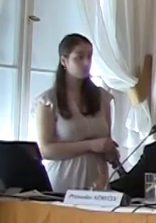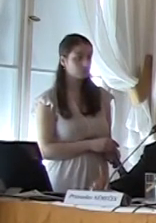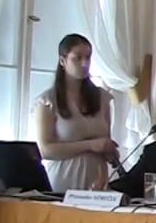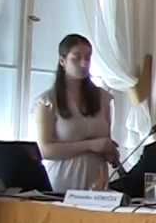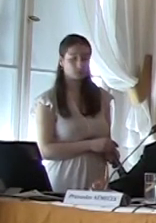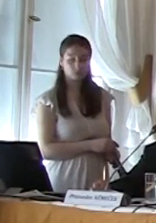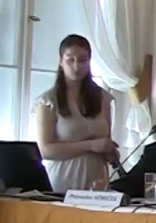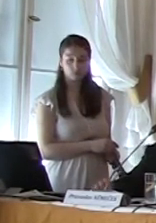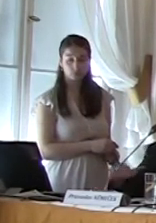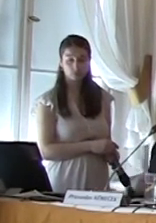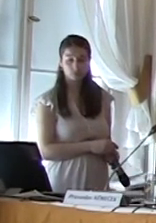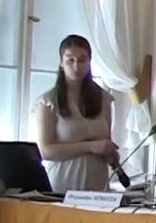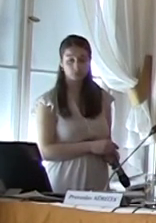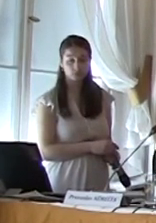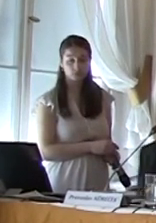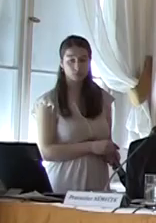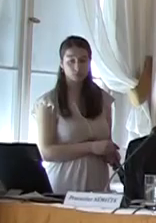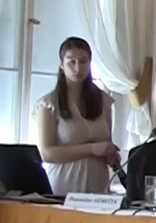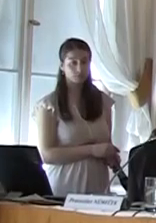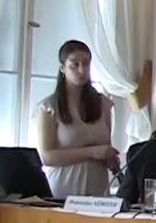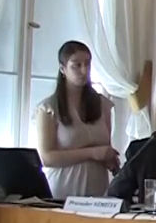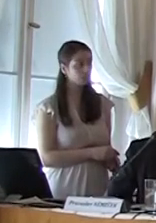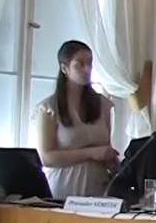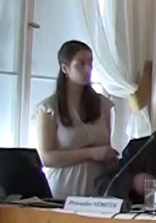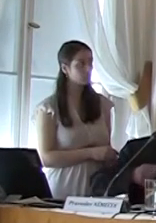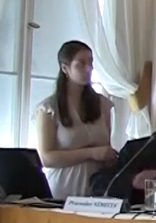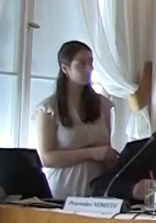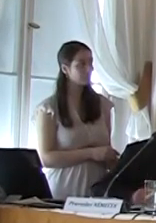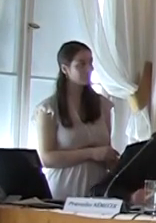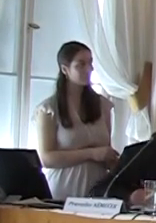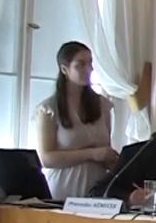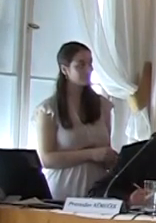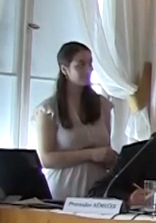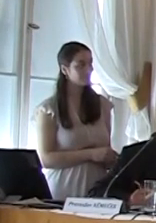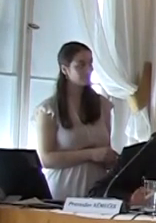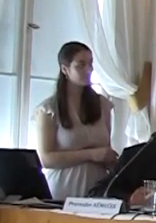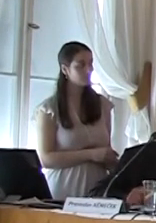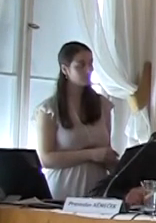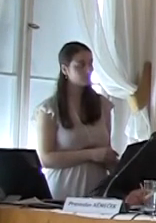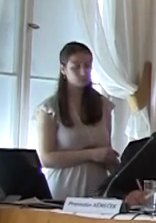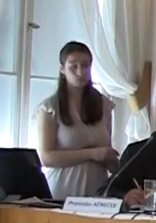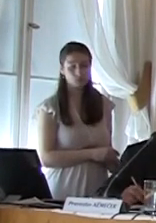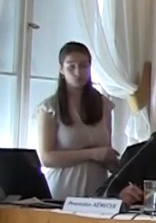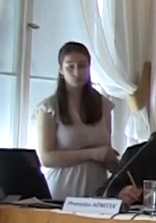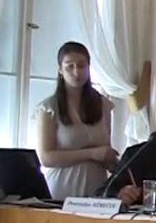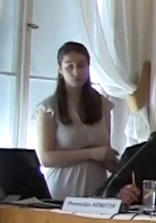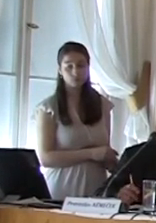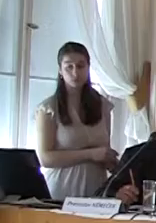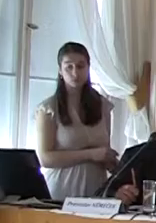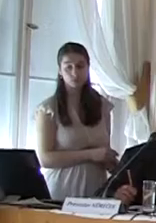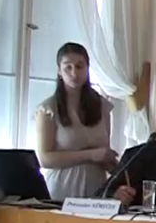Když přišel do třídy, tak si sednul do lavice, byl ale zaražený, neusmíval se, nekomunikoval s dětmi, byl prostě